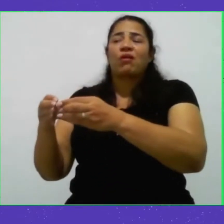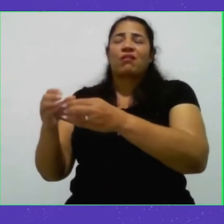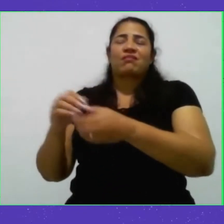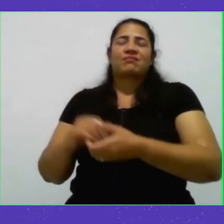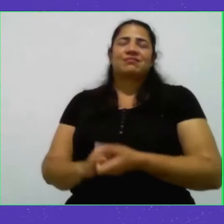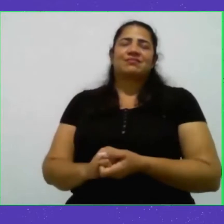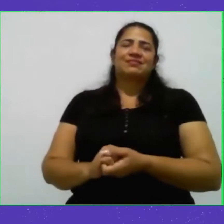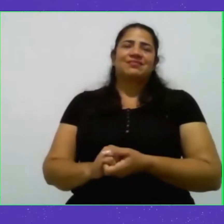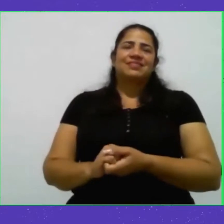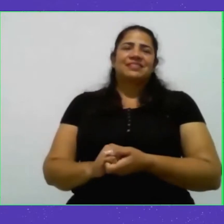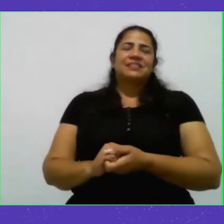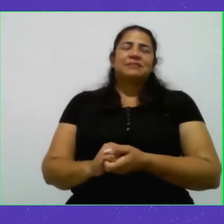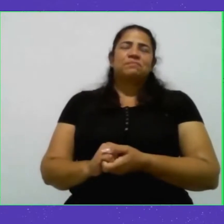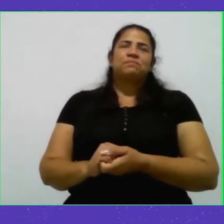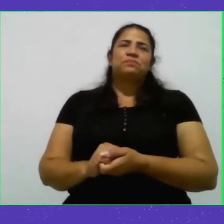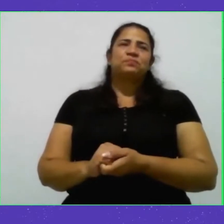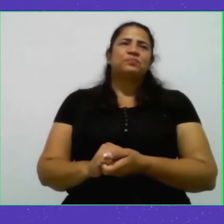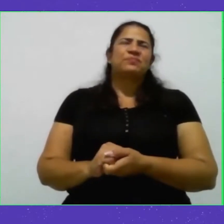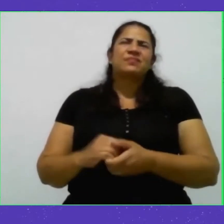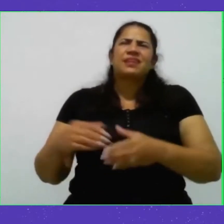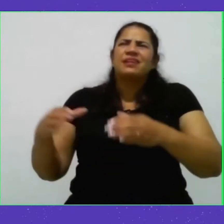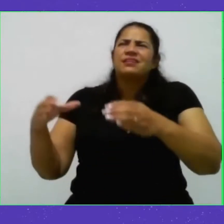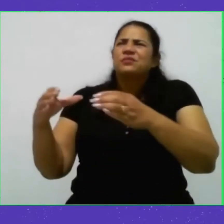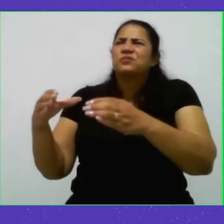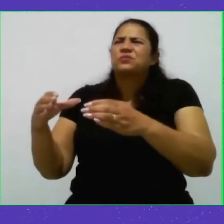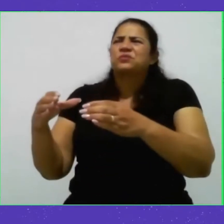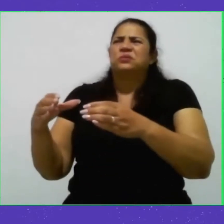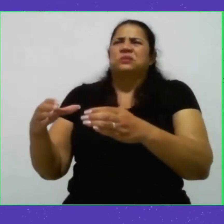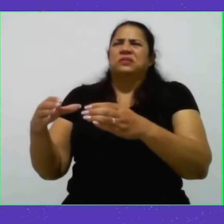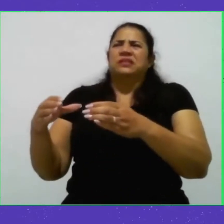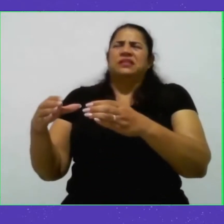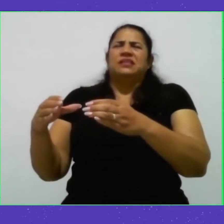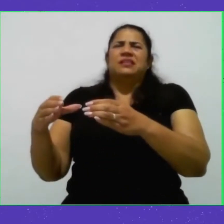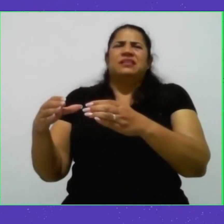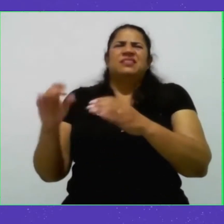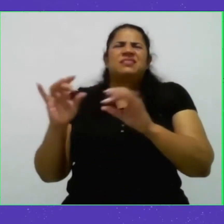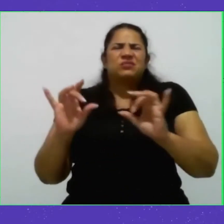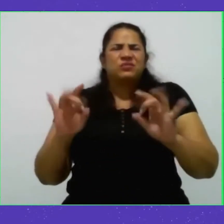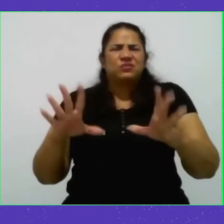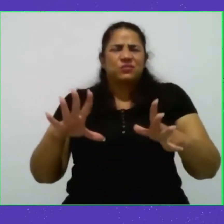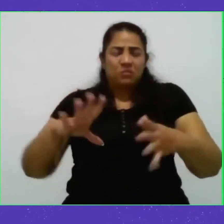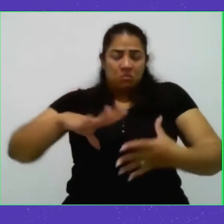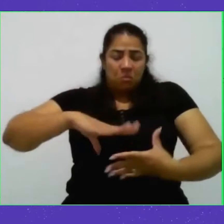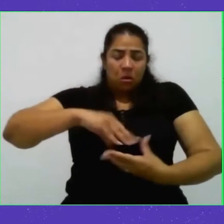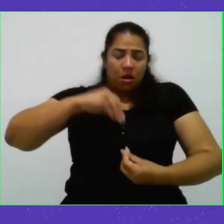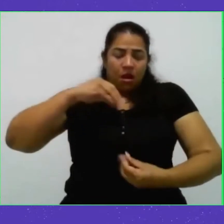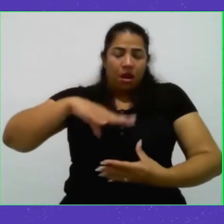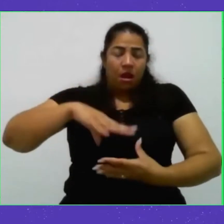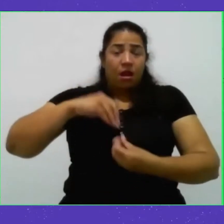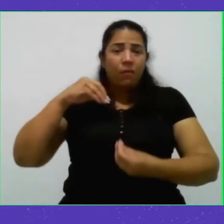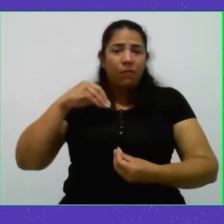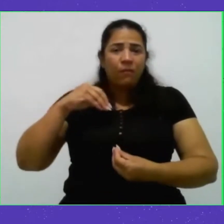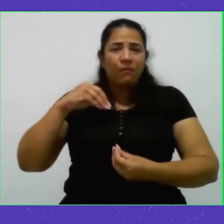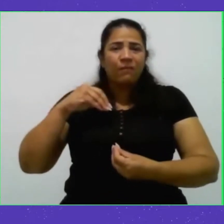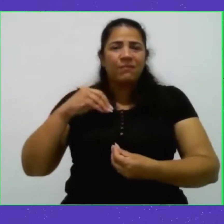Esse ambiente não está na esfera da alma só. A nossa alma ficou